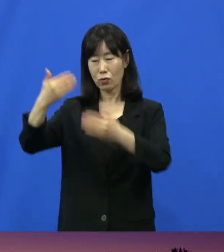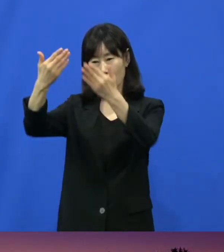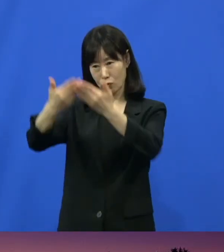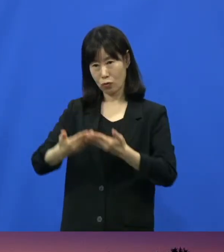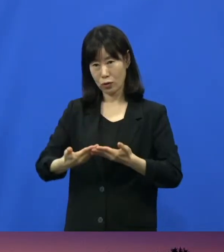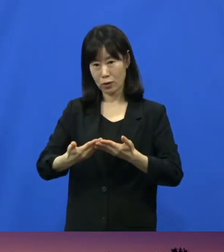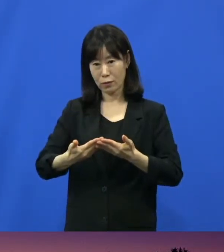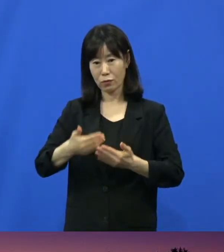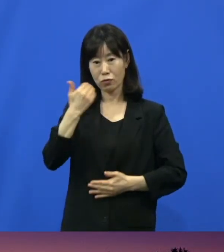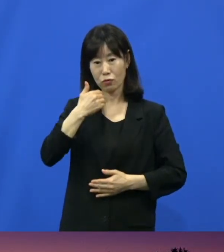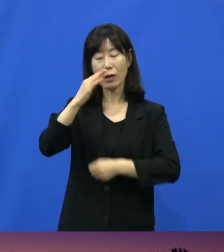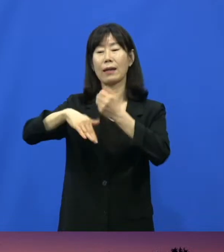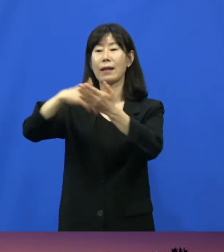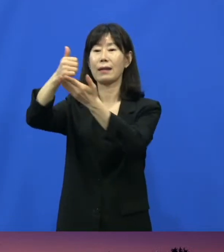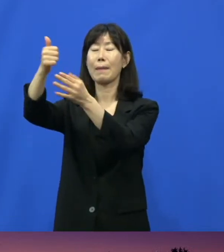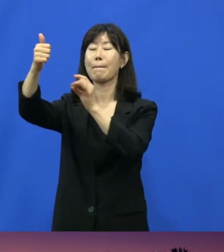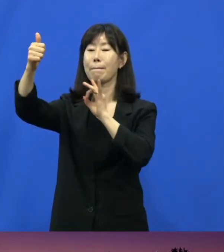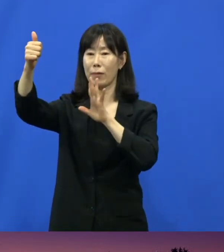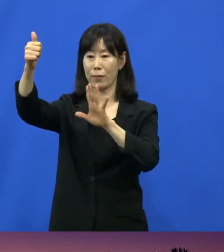수 있는 분이죠.